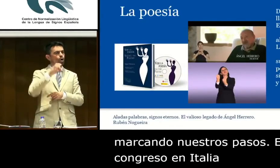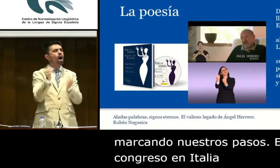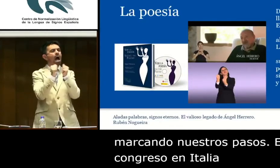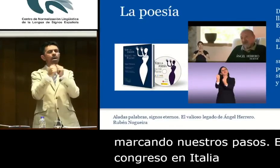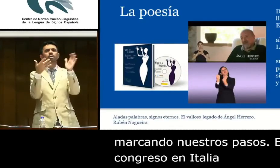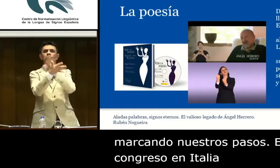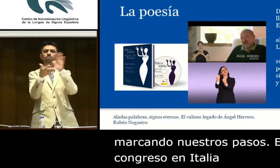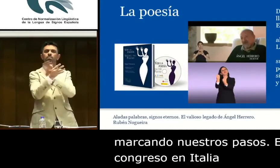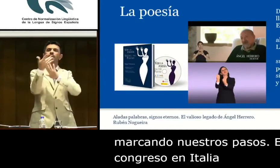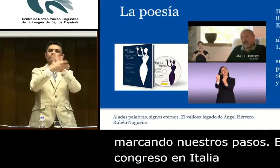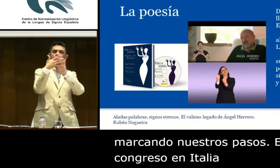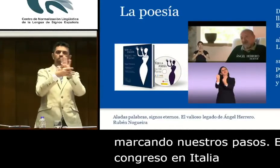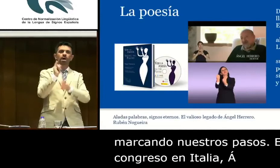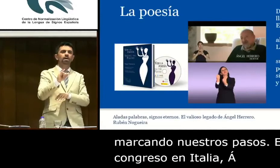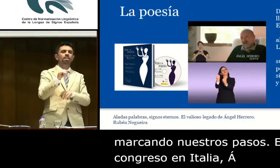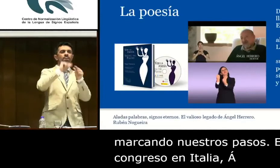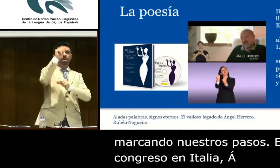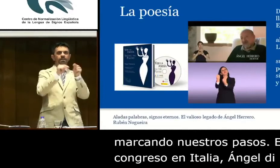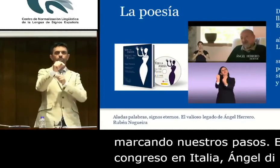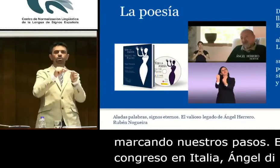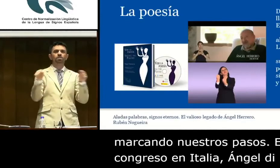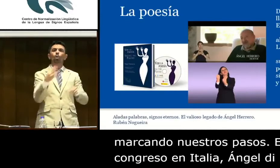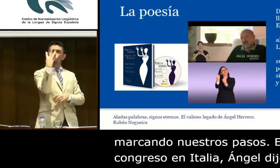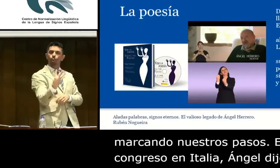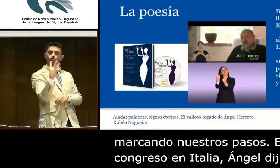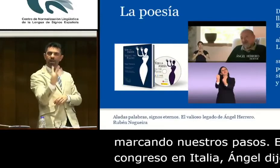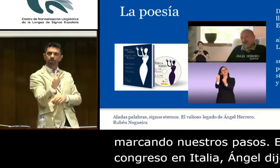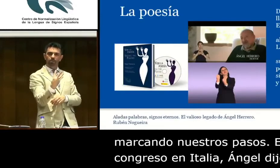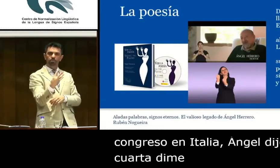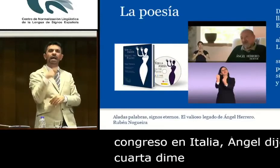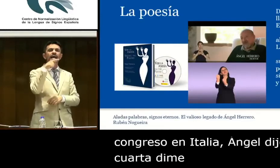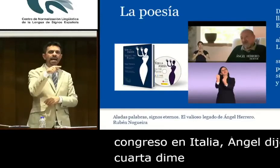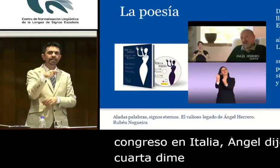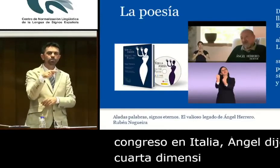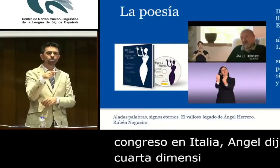signos está viva en la poesía de las lenguas orales.